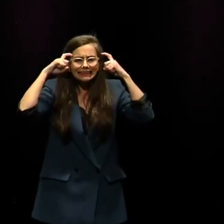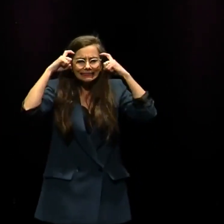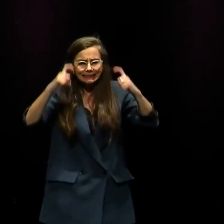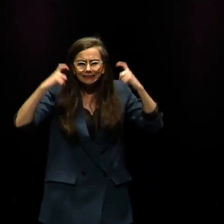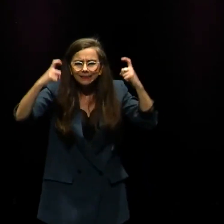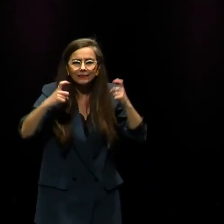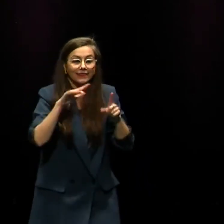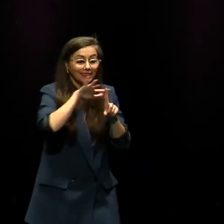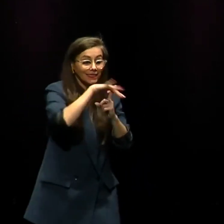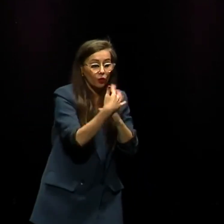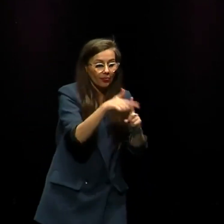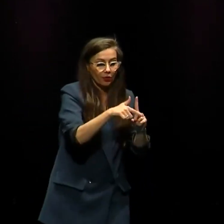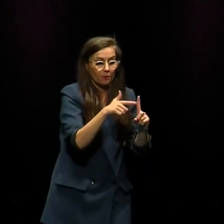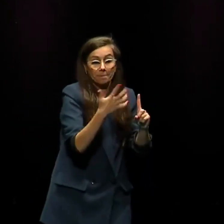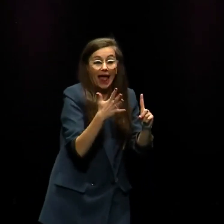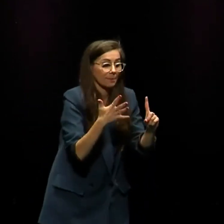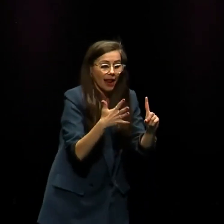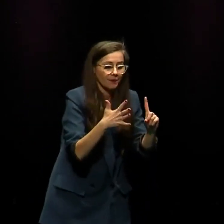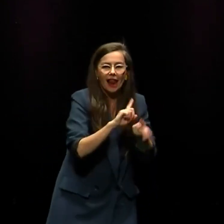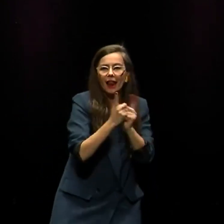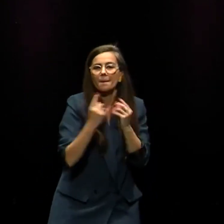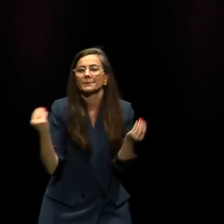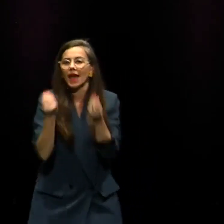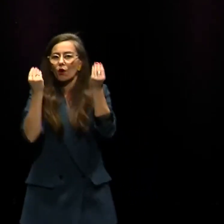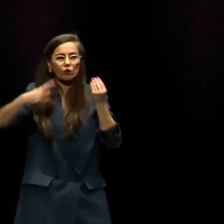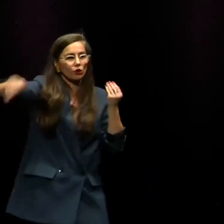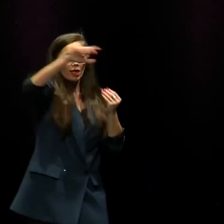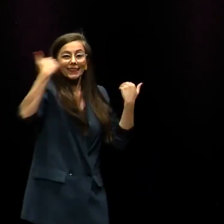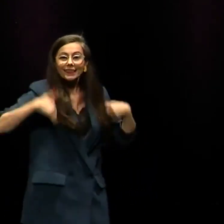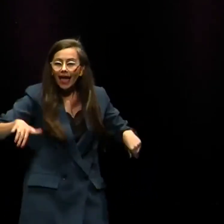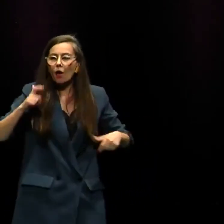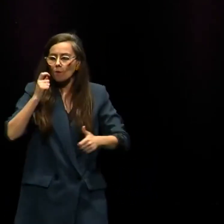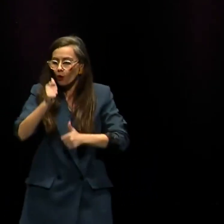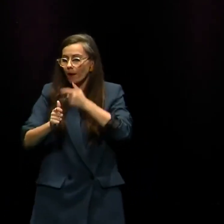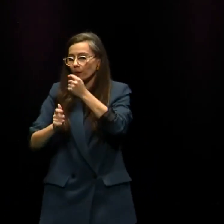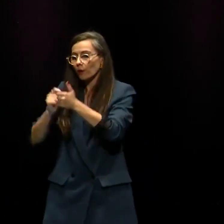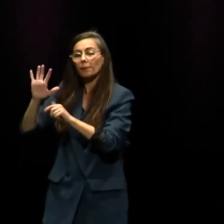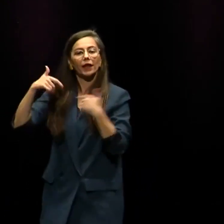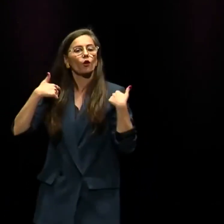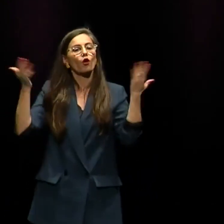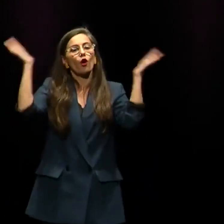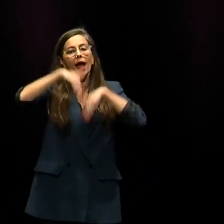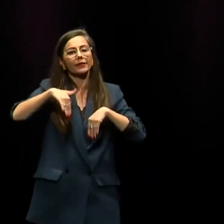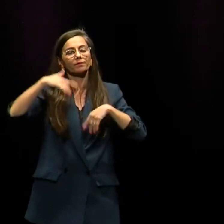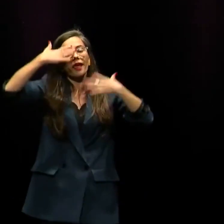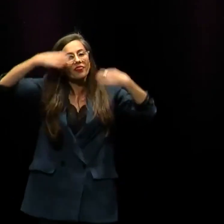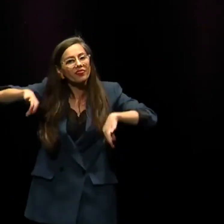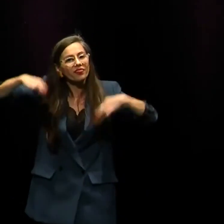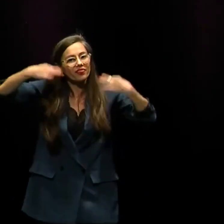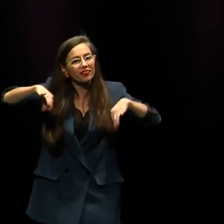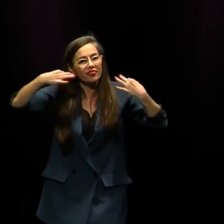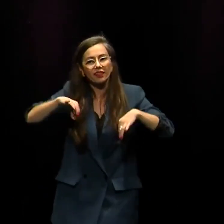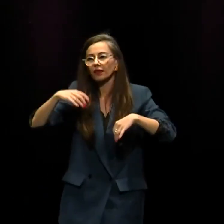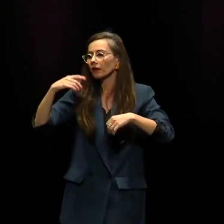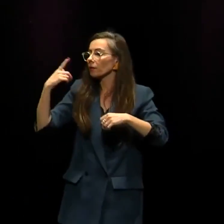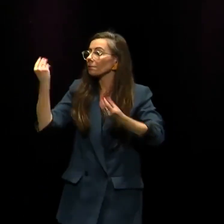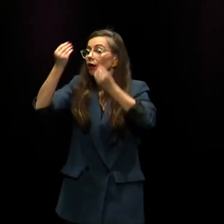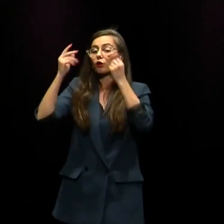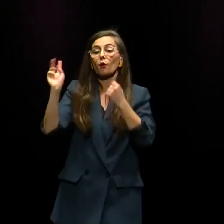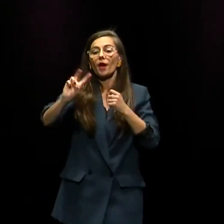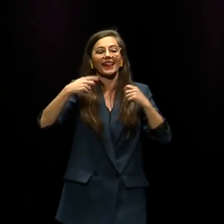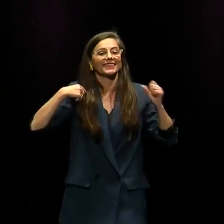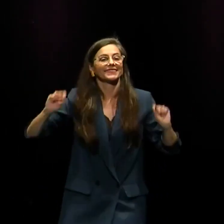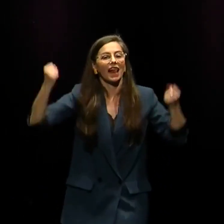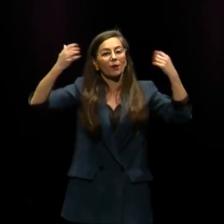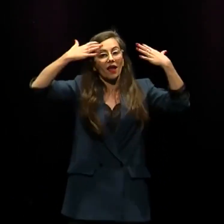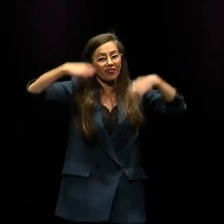tanto las asociaciones, las federaciones como desde la CNSE, estamos trabajando por esa reconstrucción. Muy lentamente, a veces,